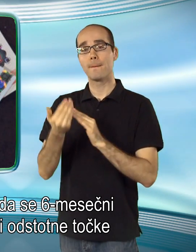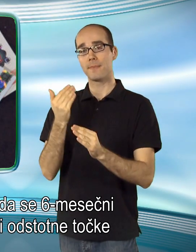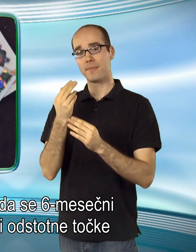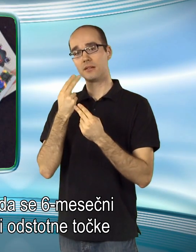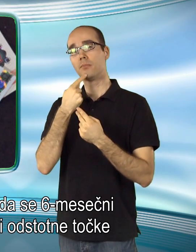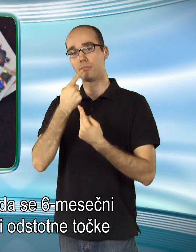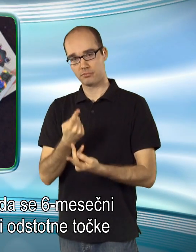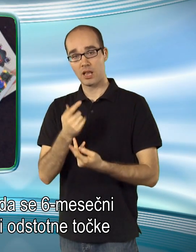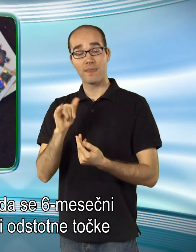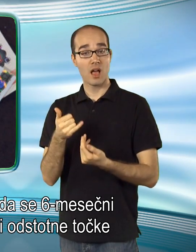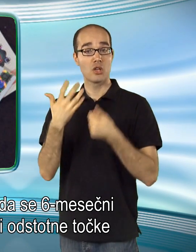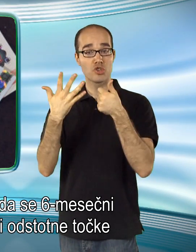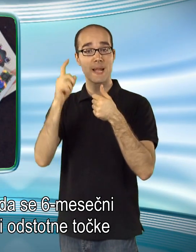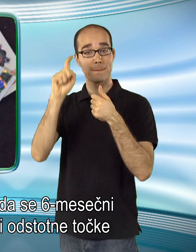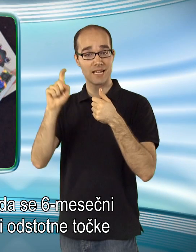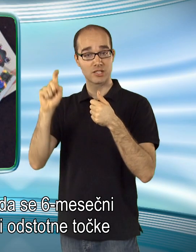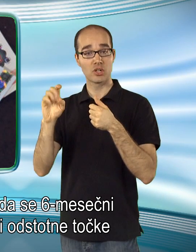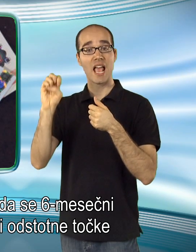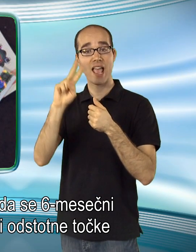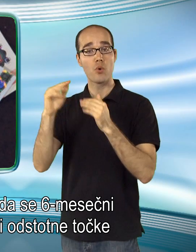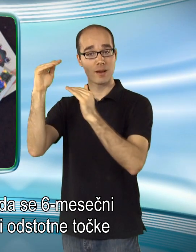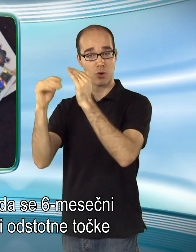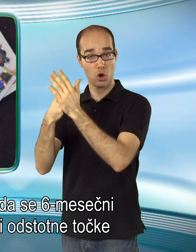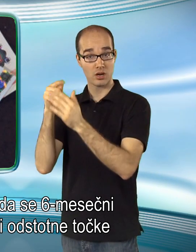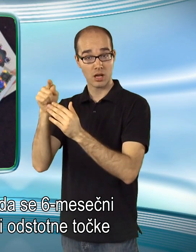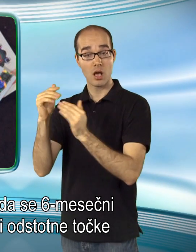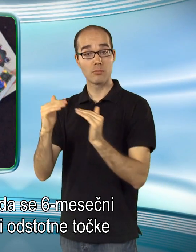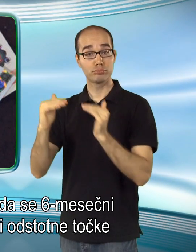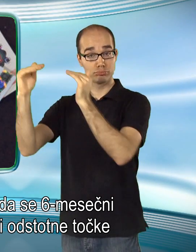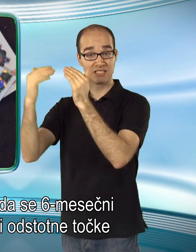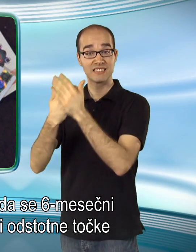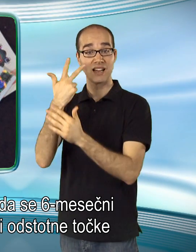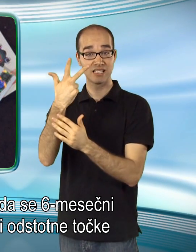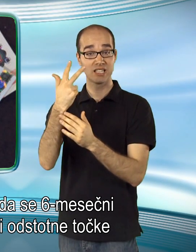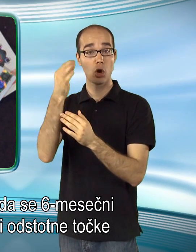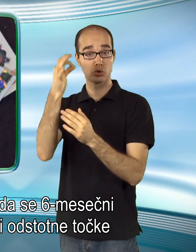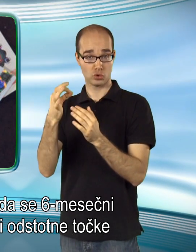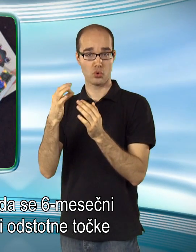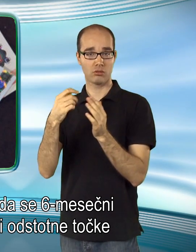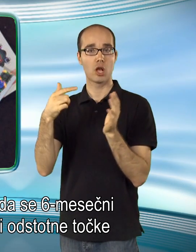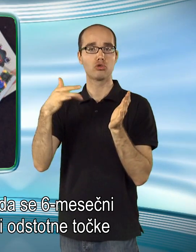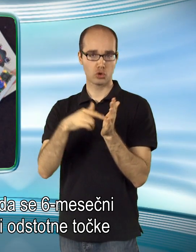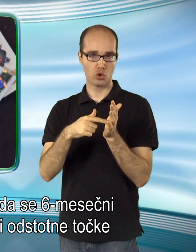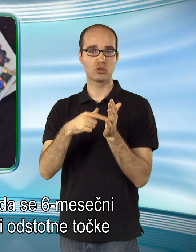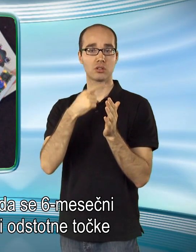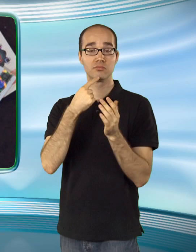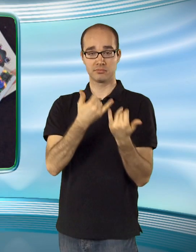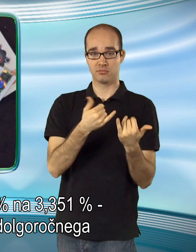Če predpostavimo, da se šestmesečni Euribor poviša za 3 odstotne točke s trenutnih